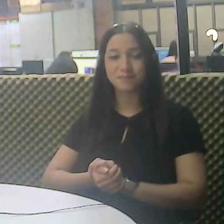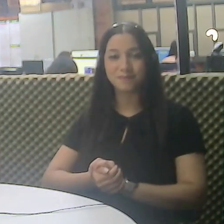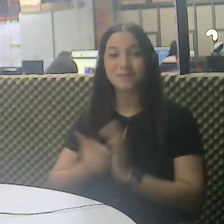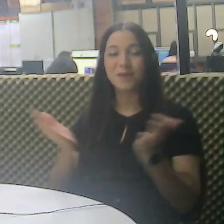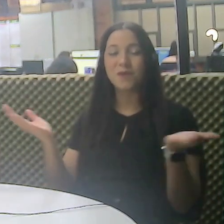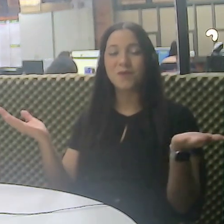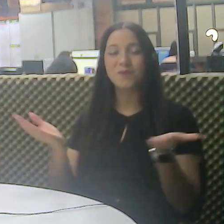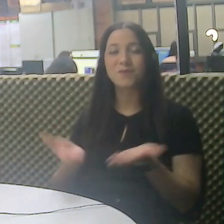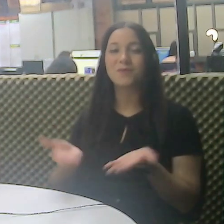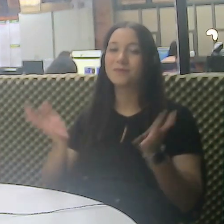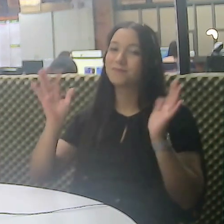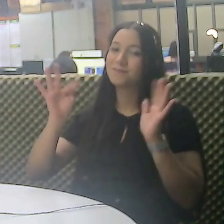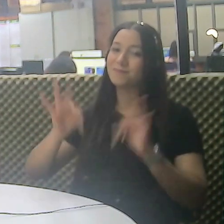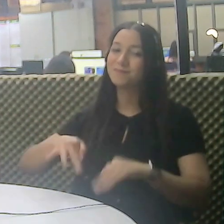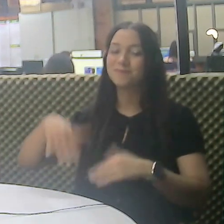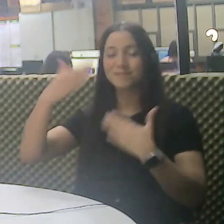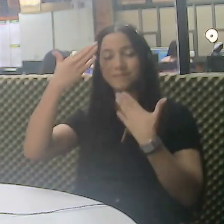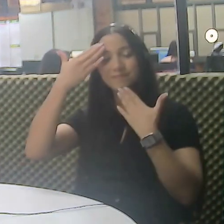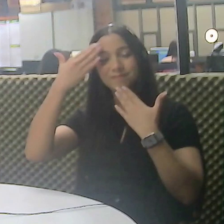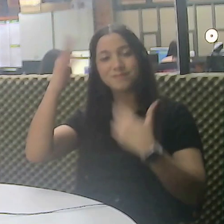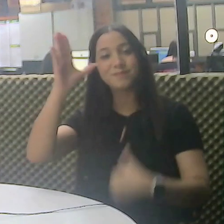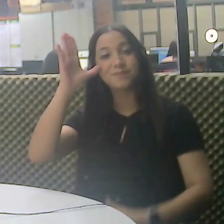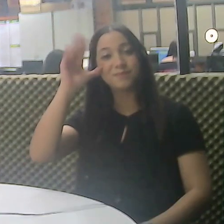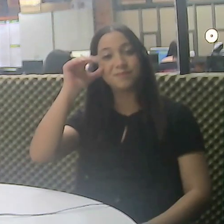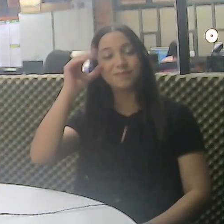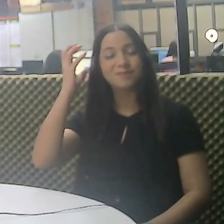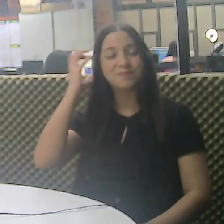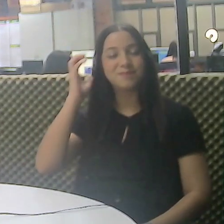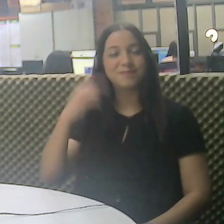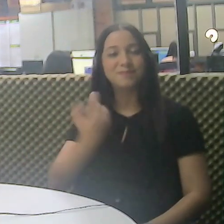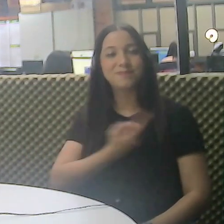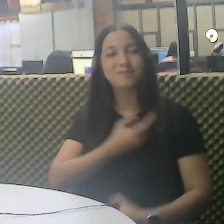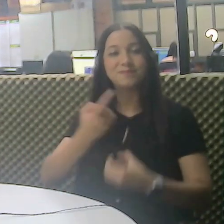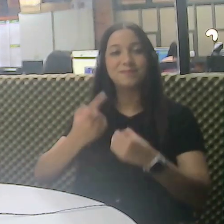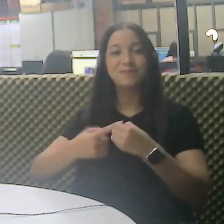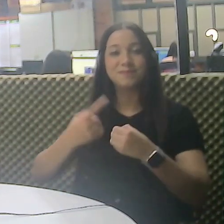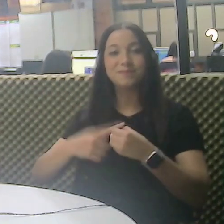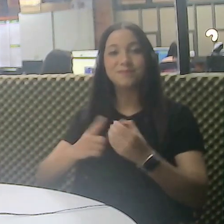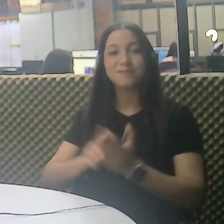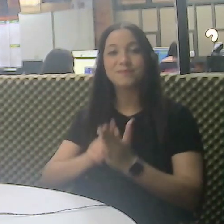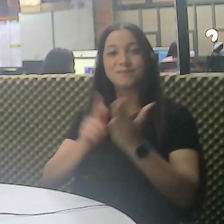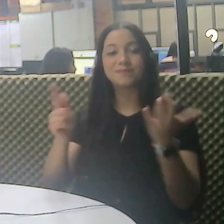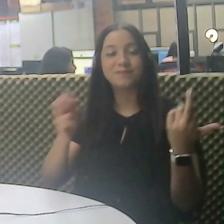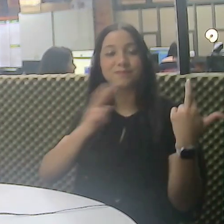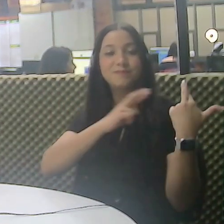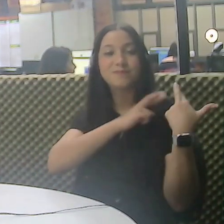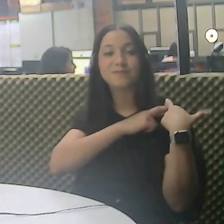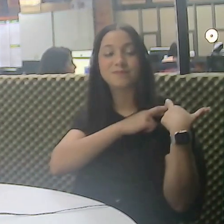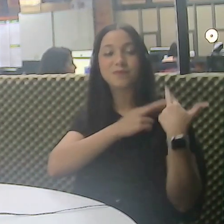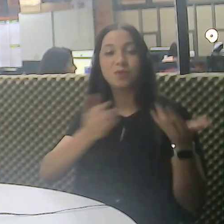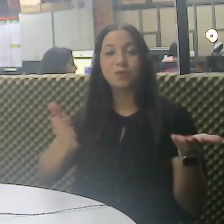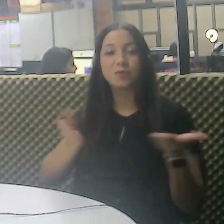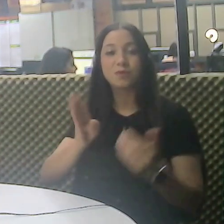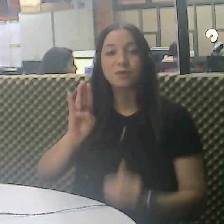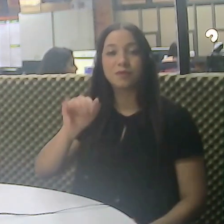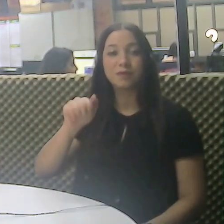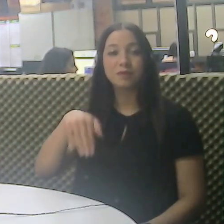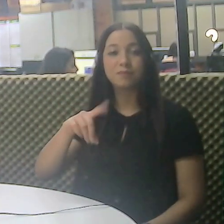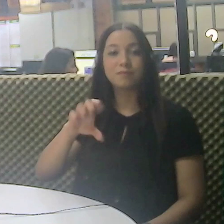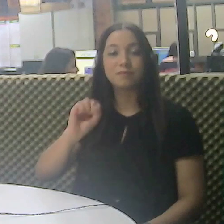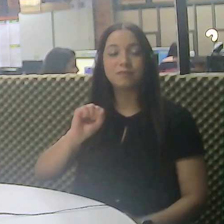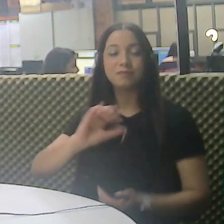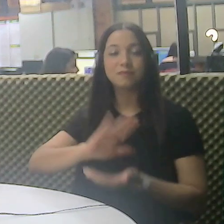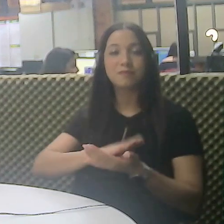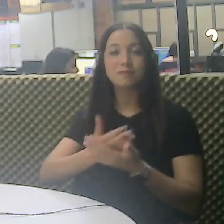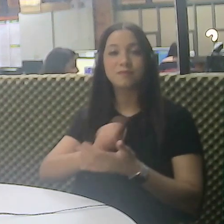E a edição de hoje fica por aqui. Obrigado pela sua audiência, Rádio Nossa Cidade. Jornalista responsável pela edição, Bia Montes.